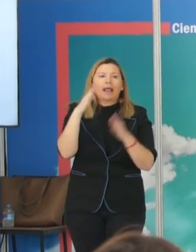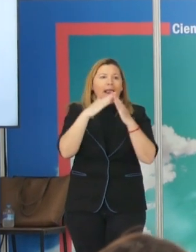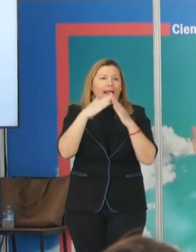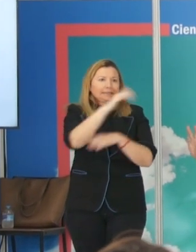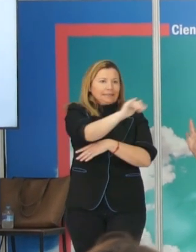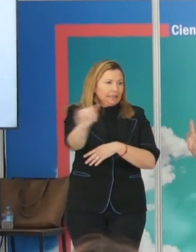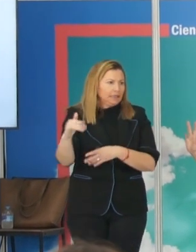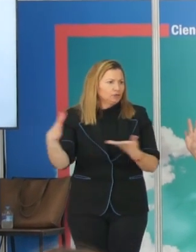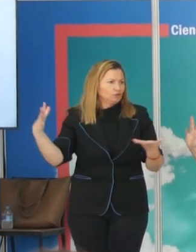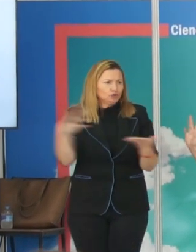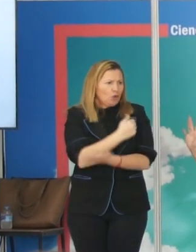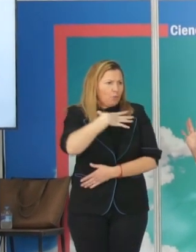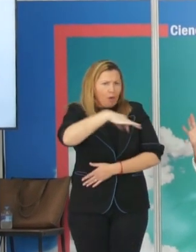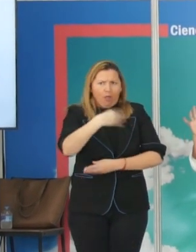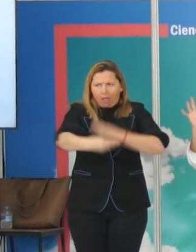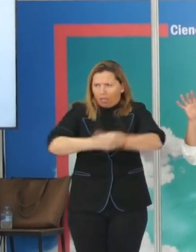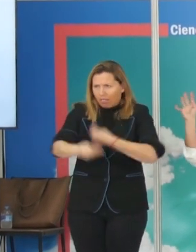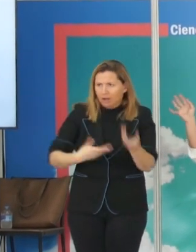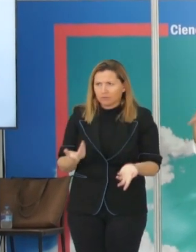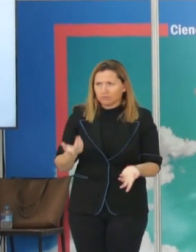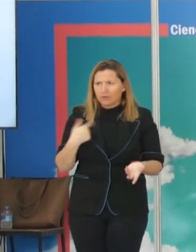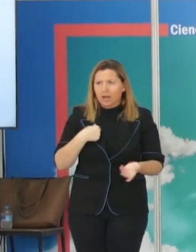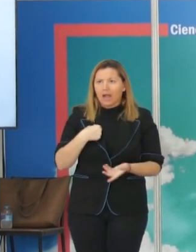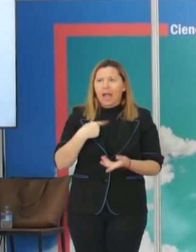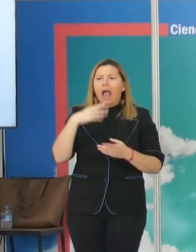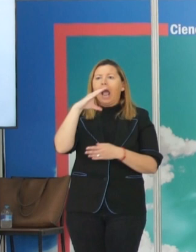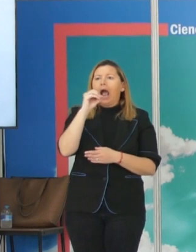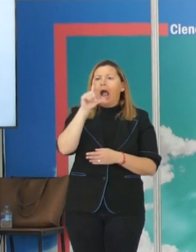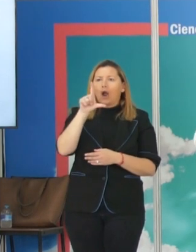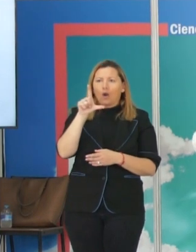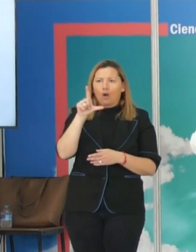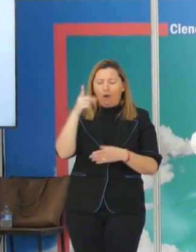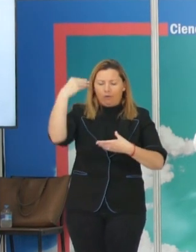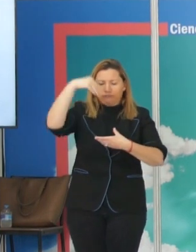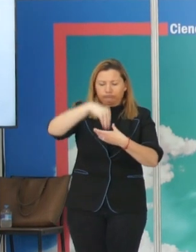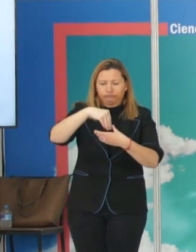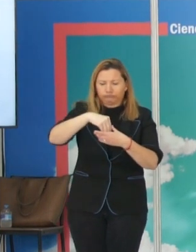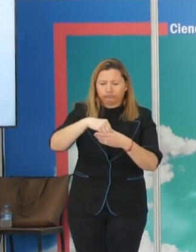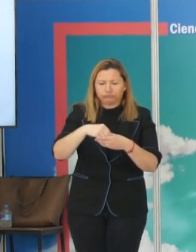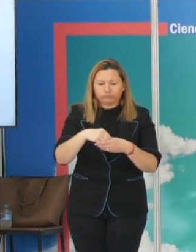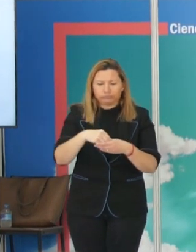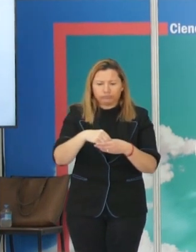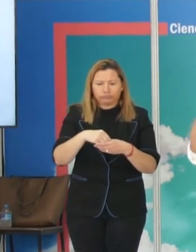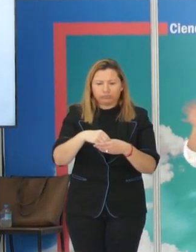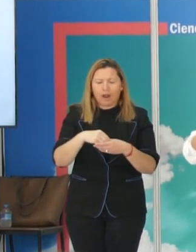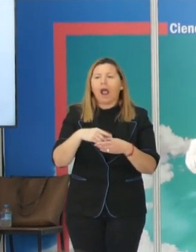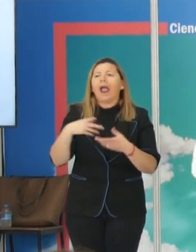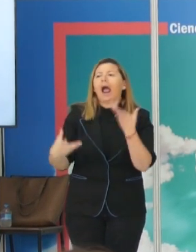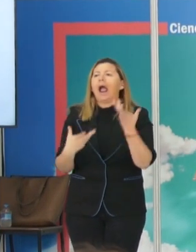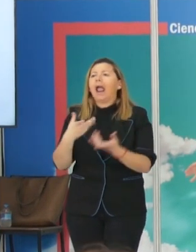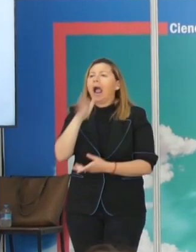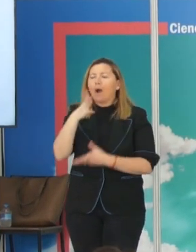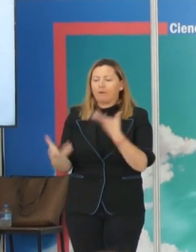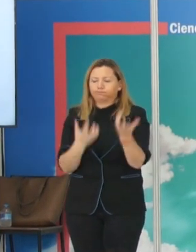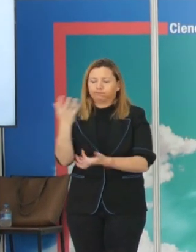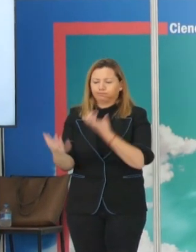esto lo podéis hacer todo, no tiene ningún problema. Cogéis las hojas de col, lo metéis con agua, lo metéis en la que, bueno, echáis agua hirviendo y la